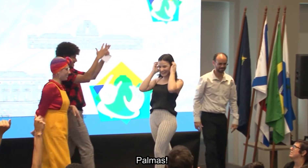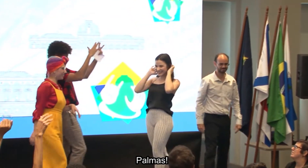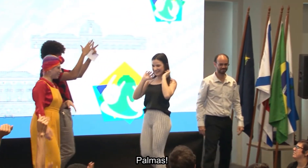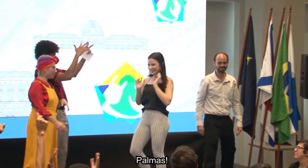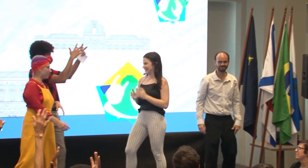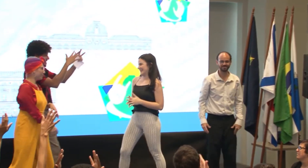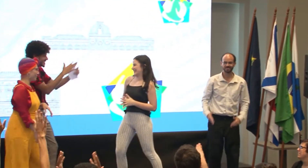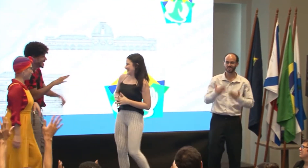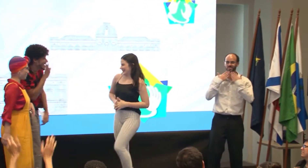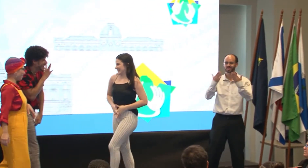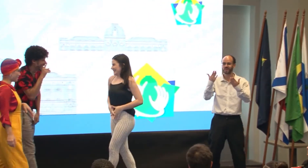Palmas!